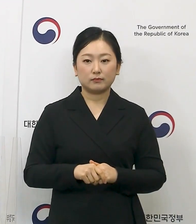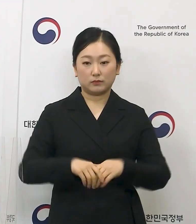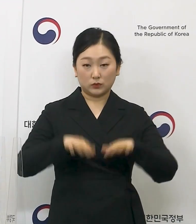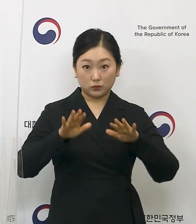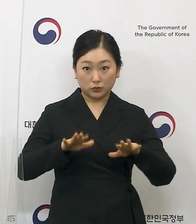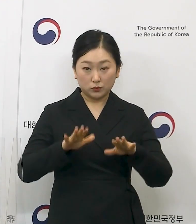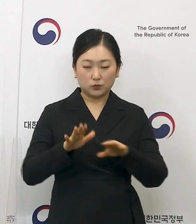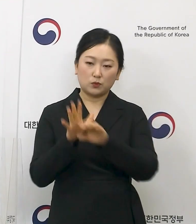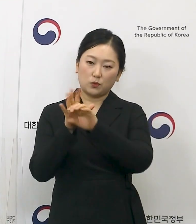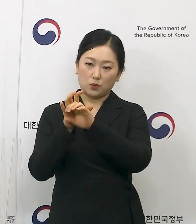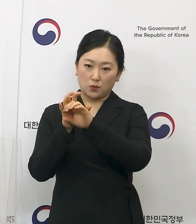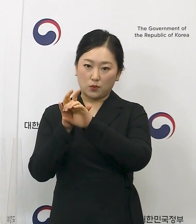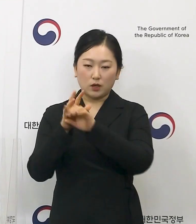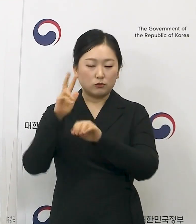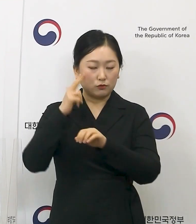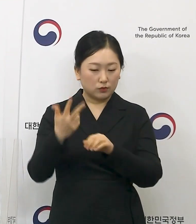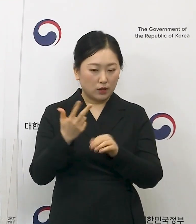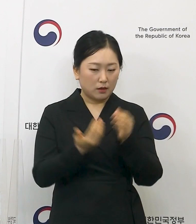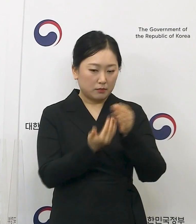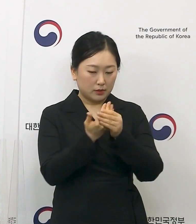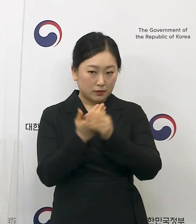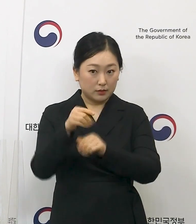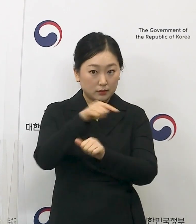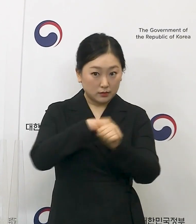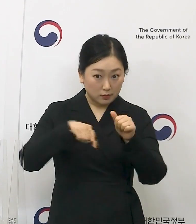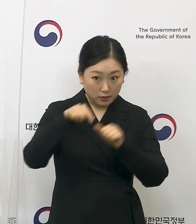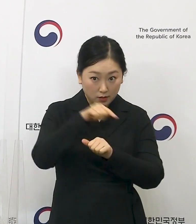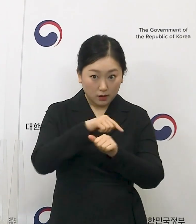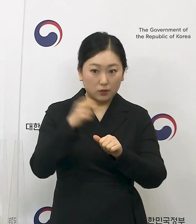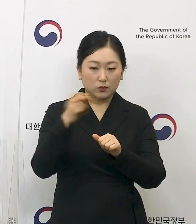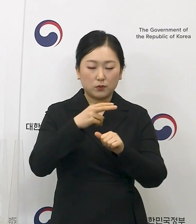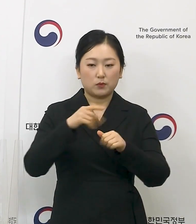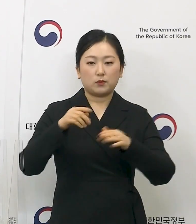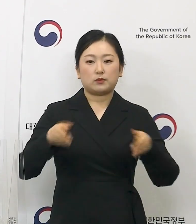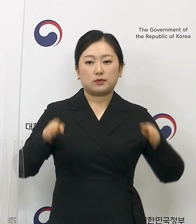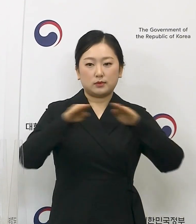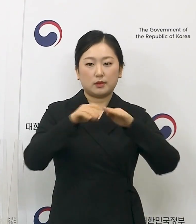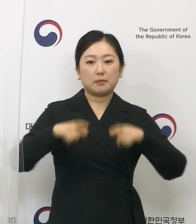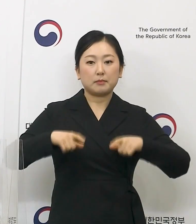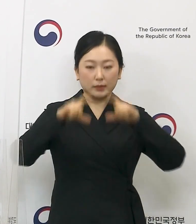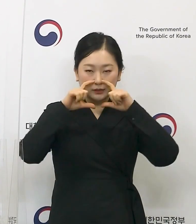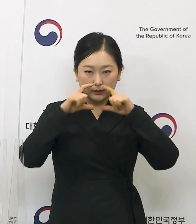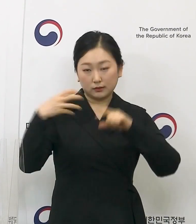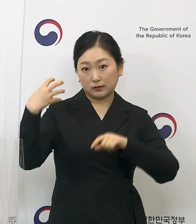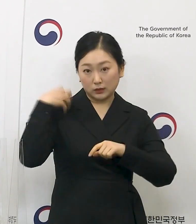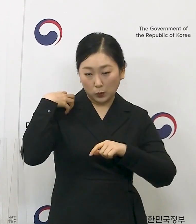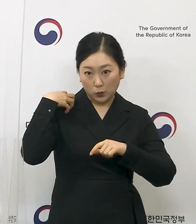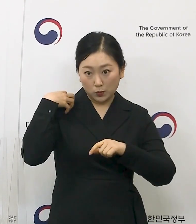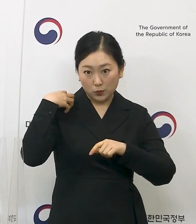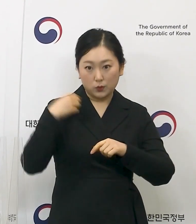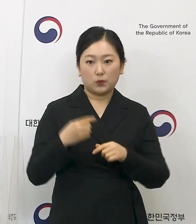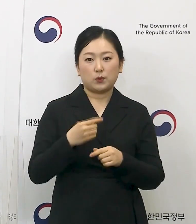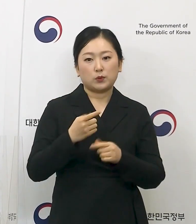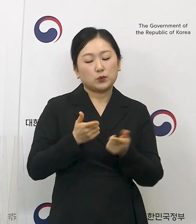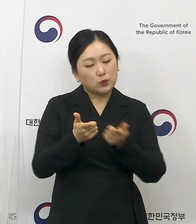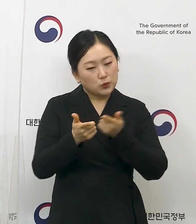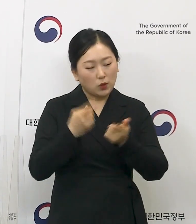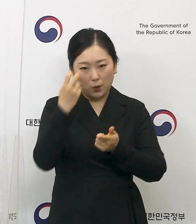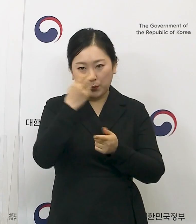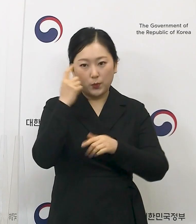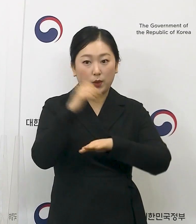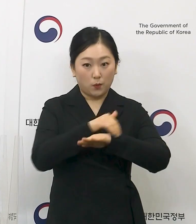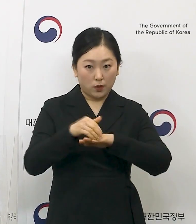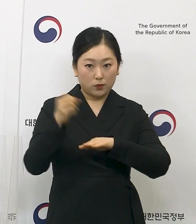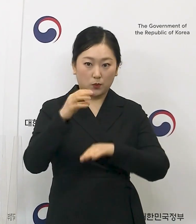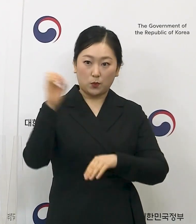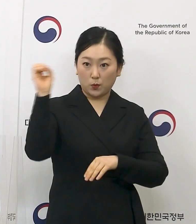오늘은 코로나19 주간 발생 동향과 함께 실내 마스크 착용 의무 조정 검토 계획, 또 오미크론